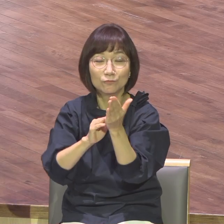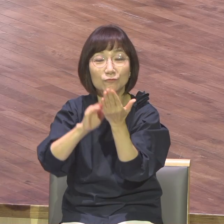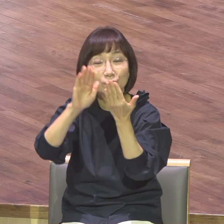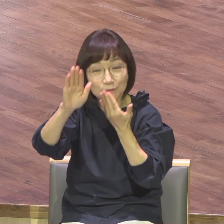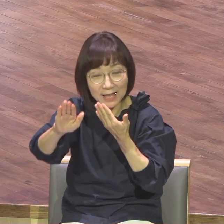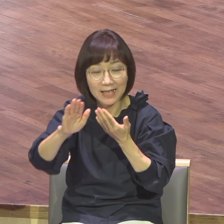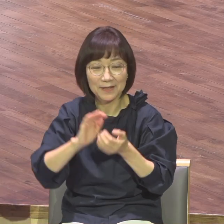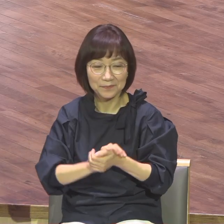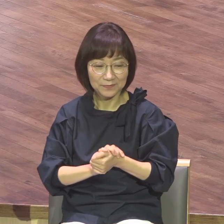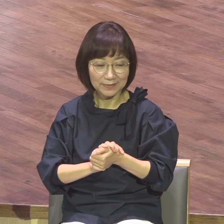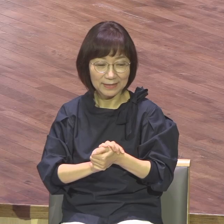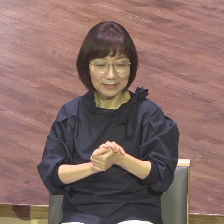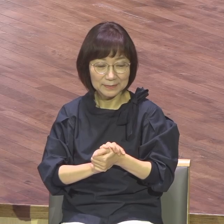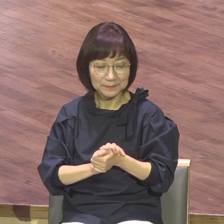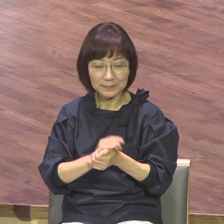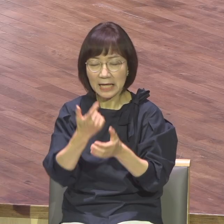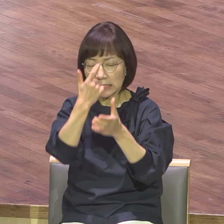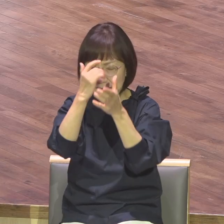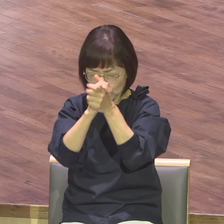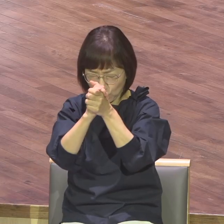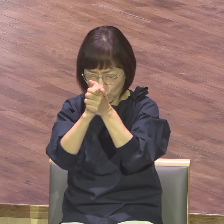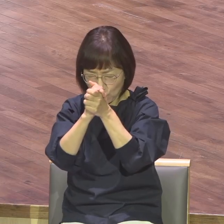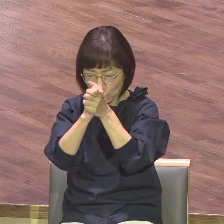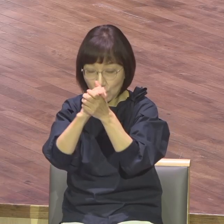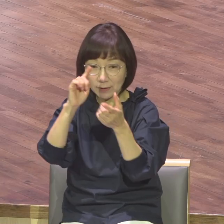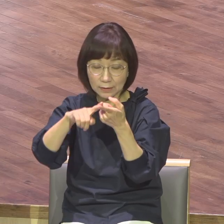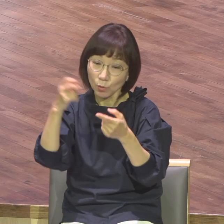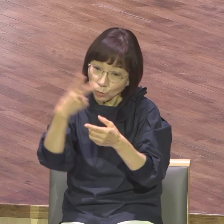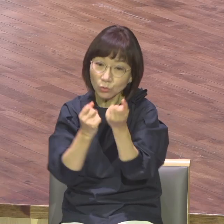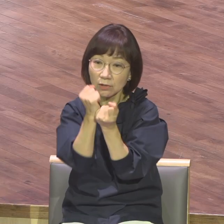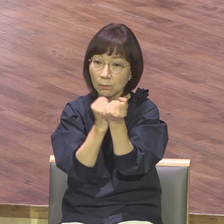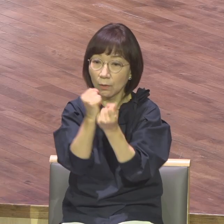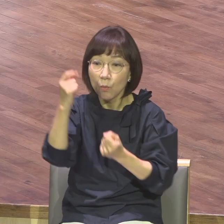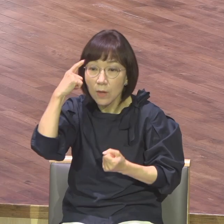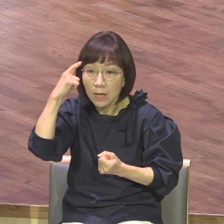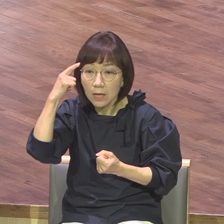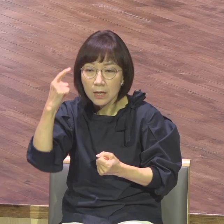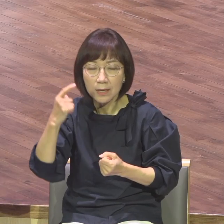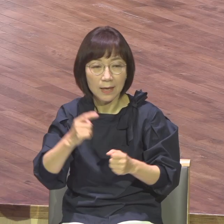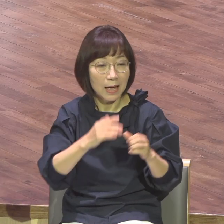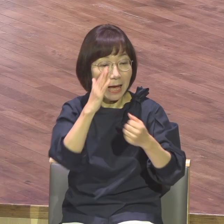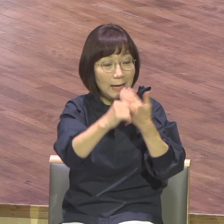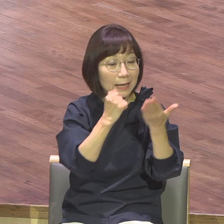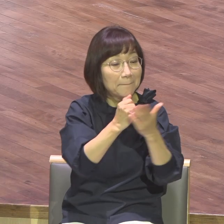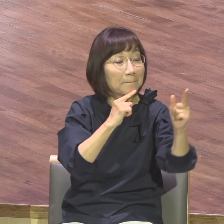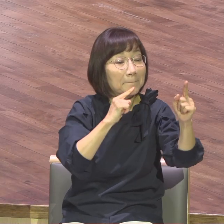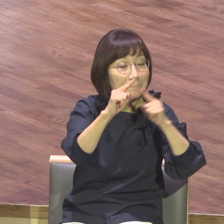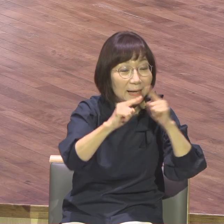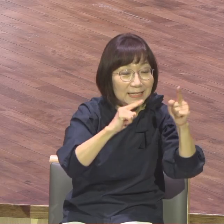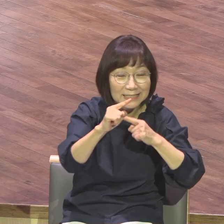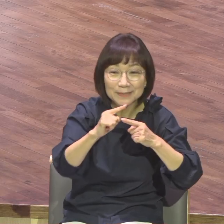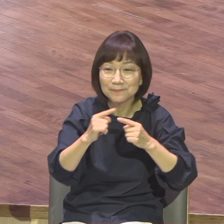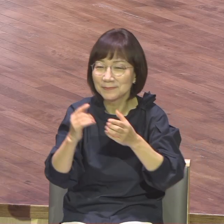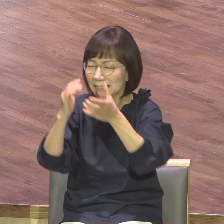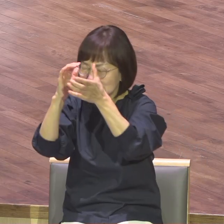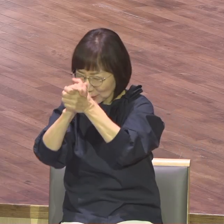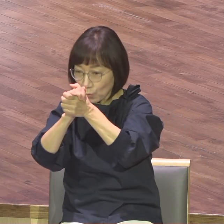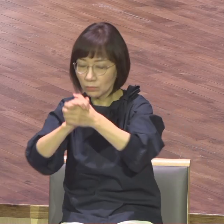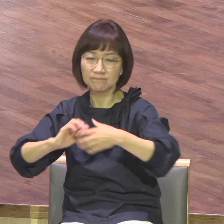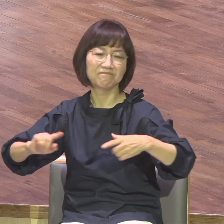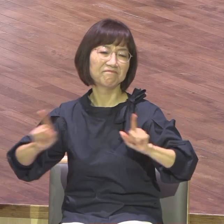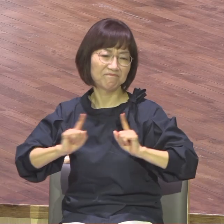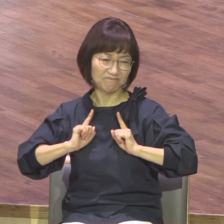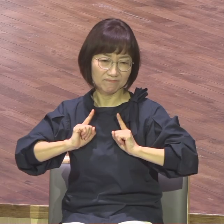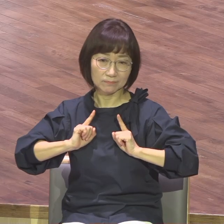기도에 대해서 강조하는 것은 말씀과 기도는 마치 동전의 양면과 같다. 말씀과